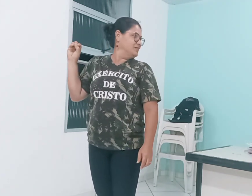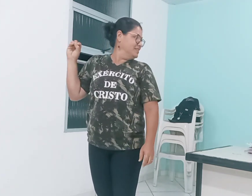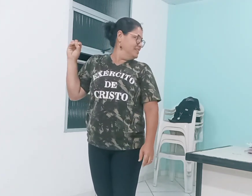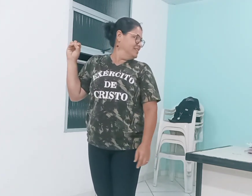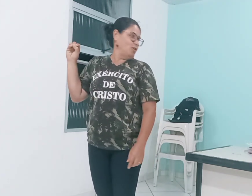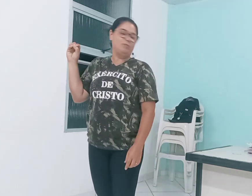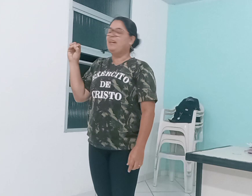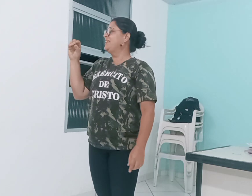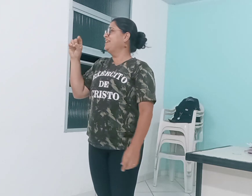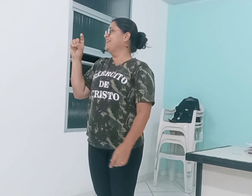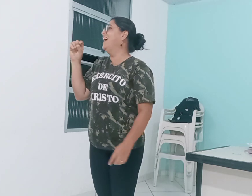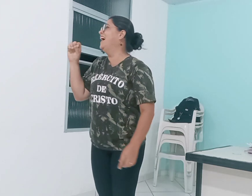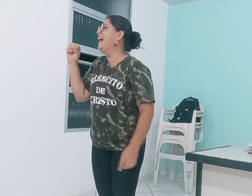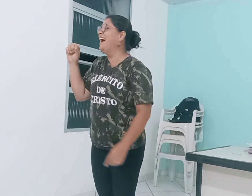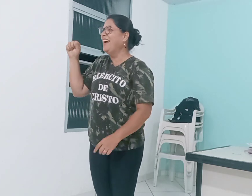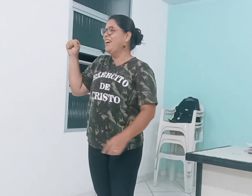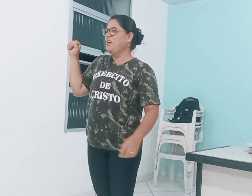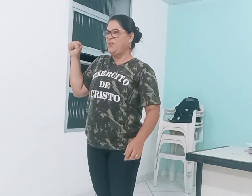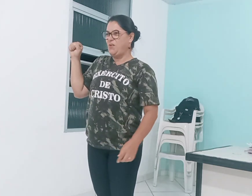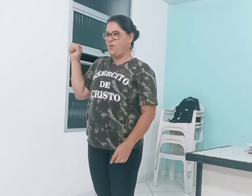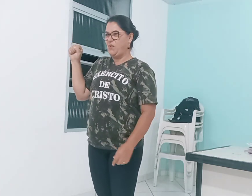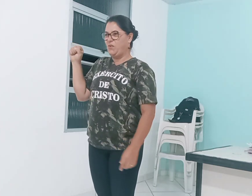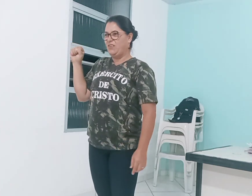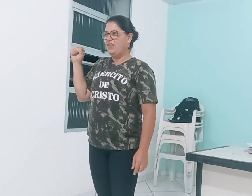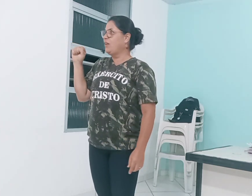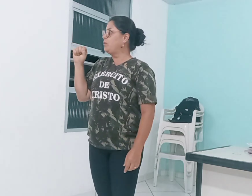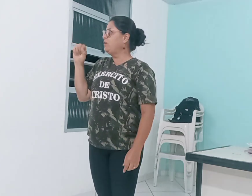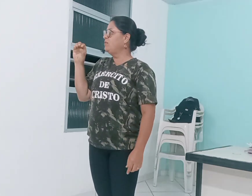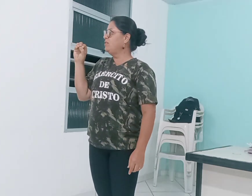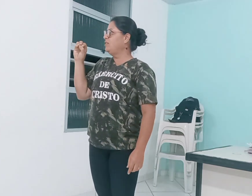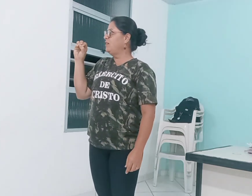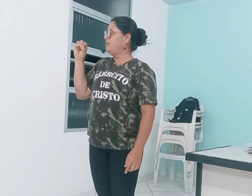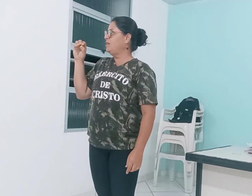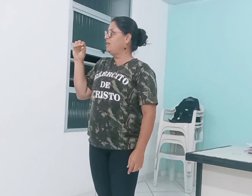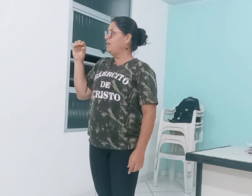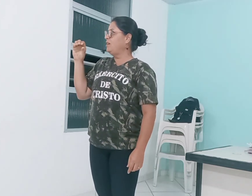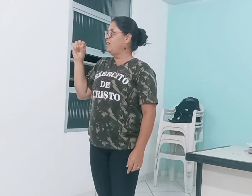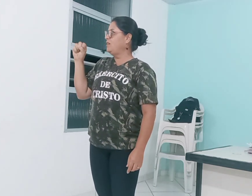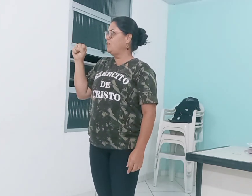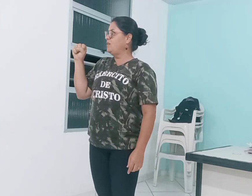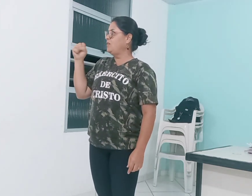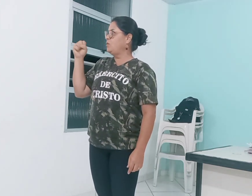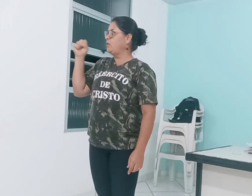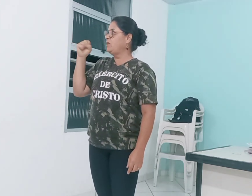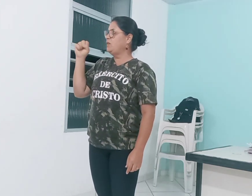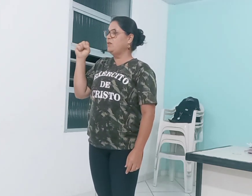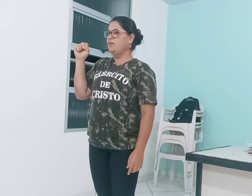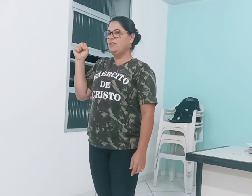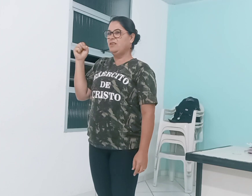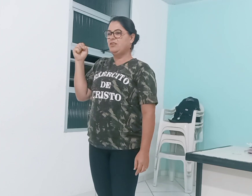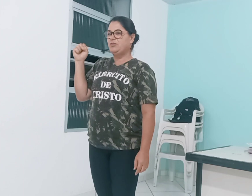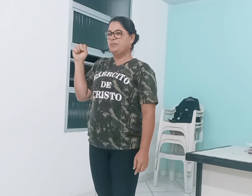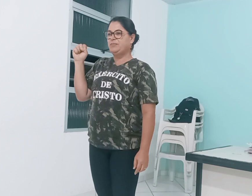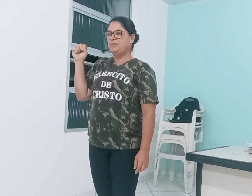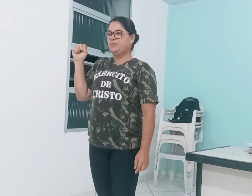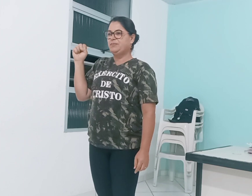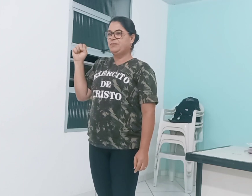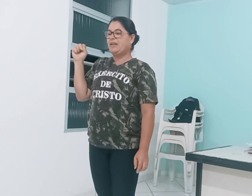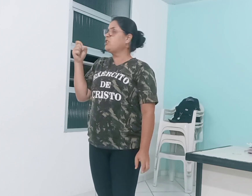Eu não vou copiar. Pode copiar. Dia 8? Dia 8. A gente não vai